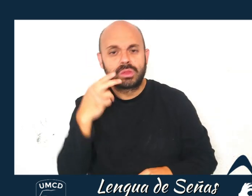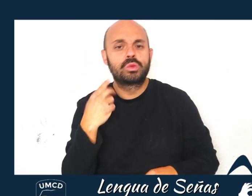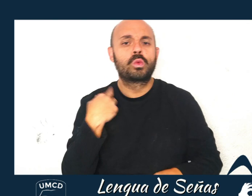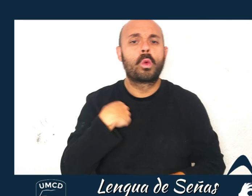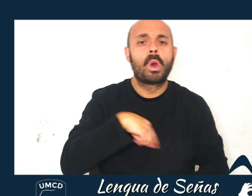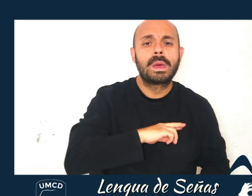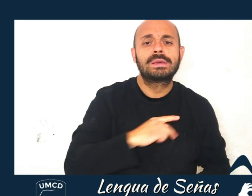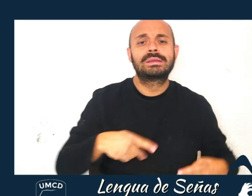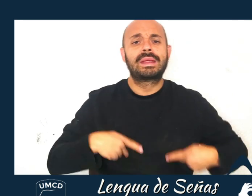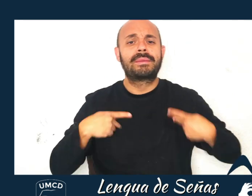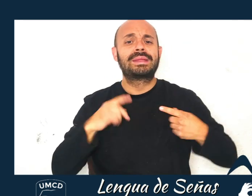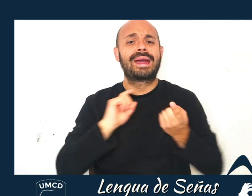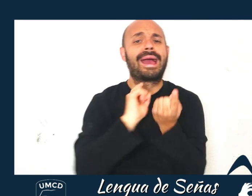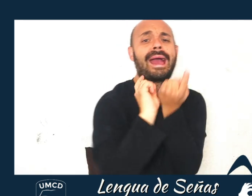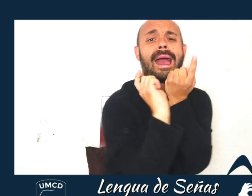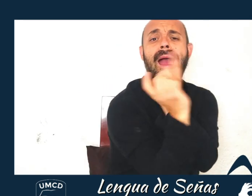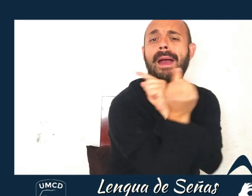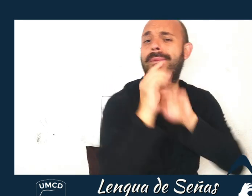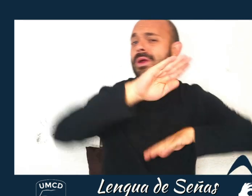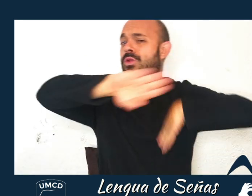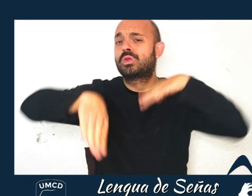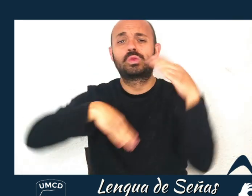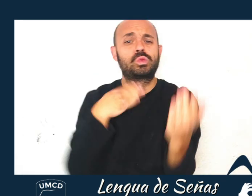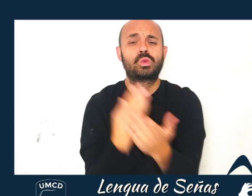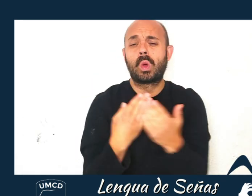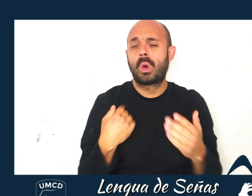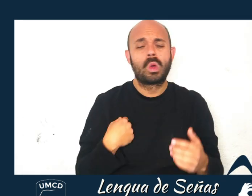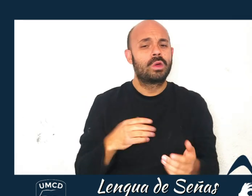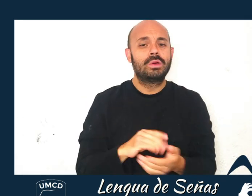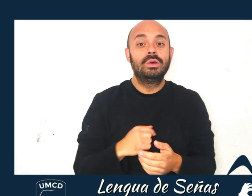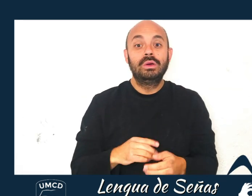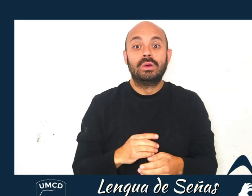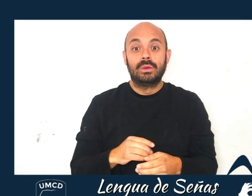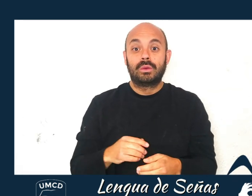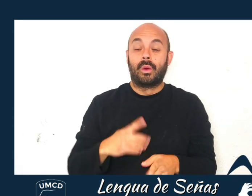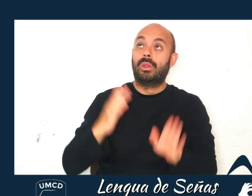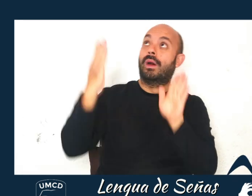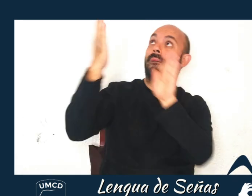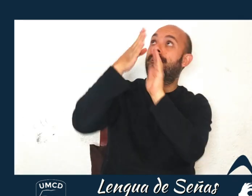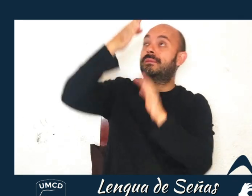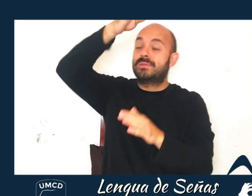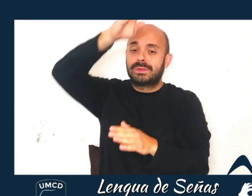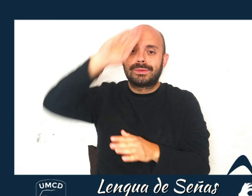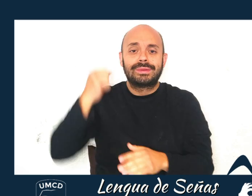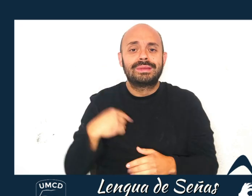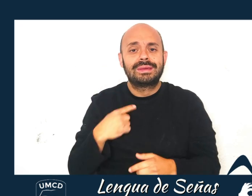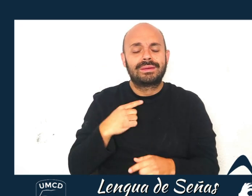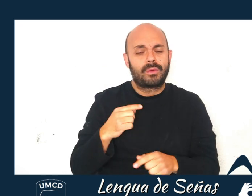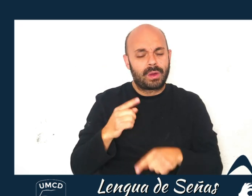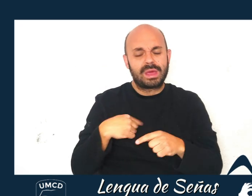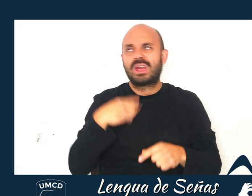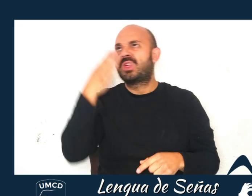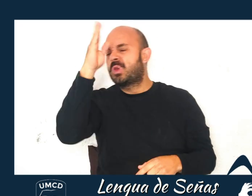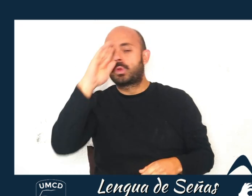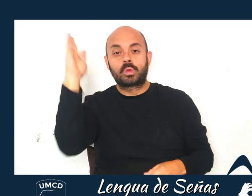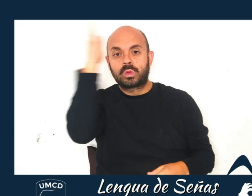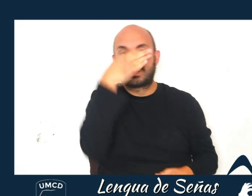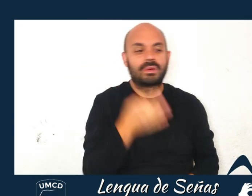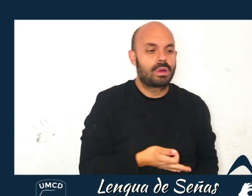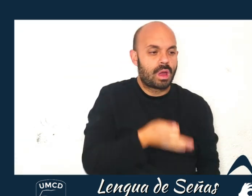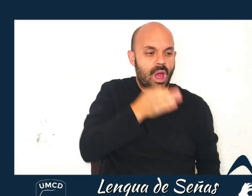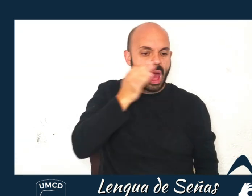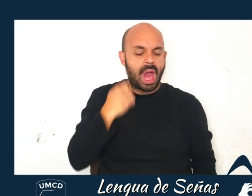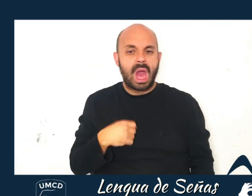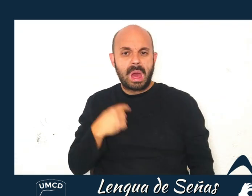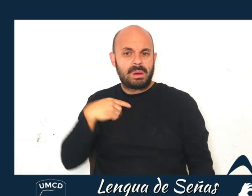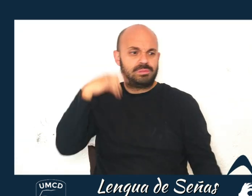mi vida se cambia por completo cuando recuerdo que estoy frente a un Dios que juzga toda mi vida, que